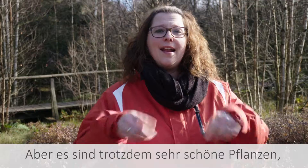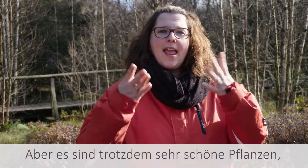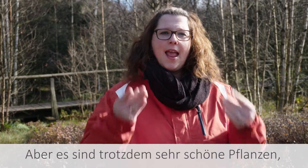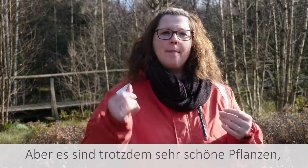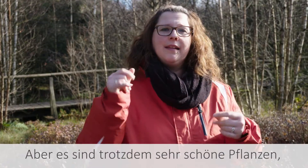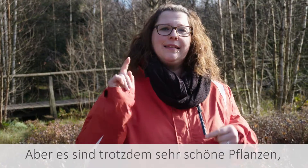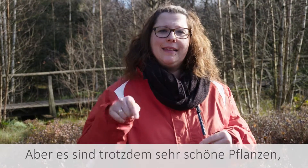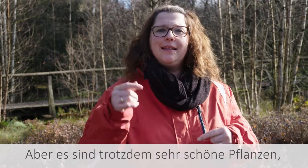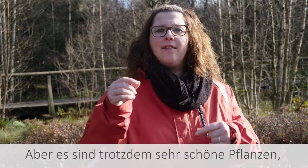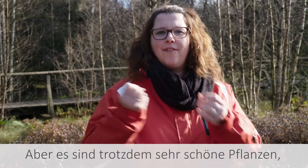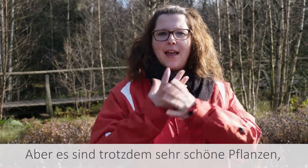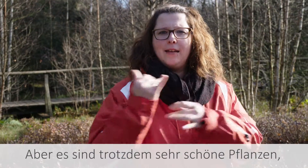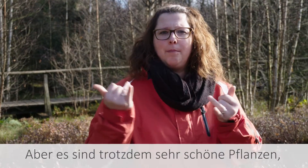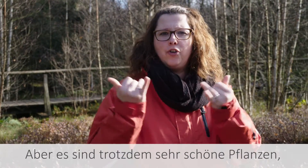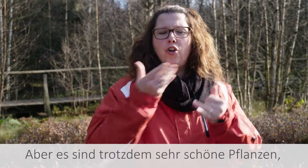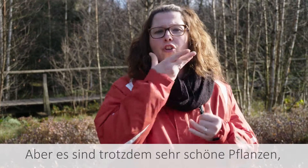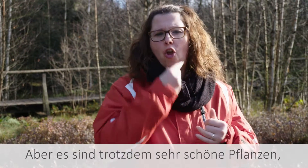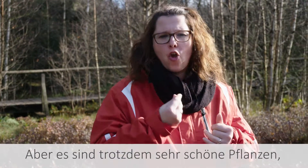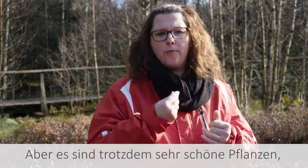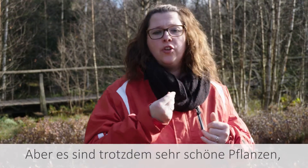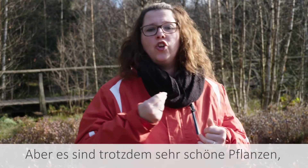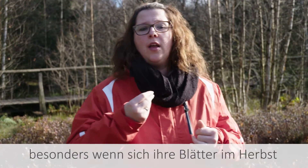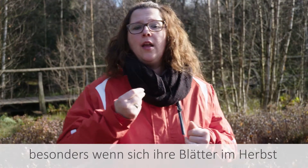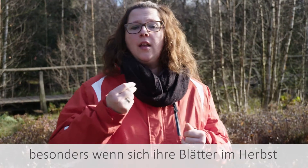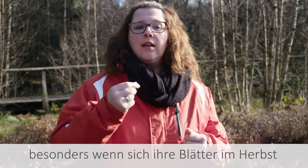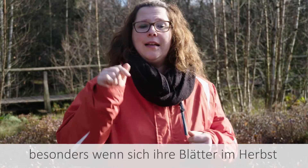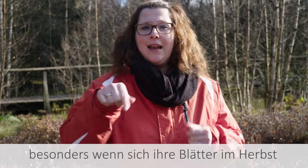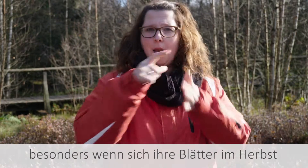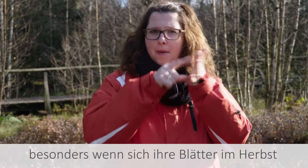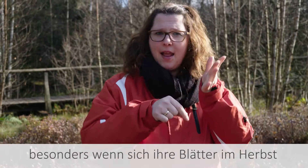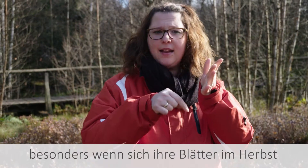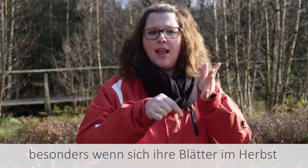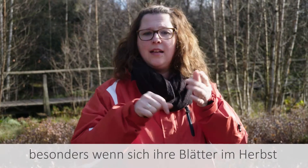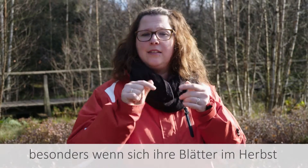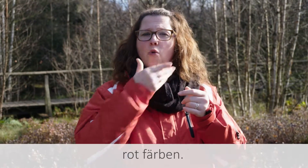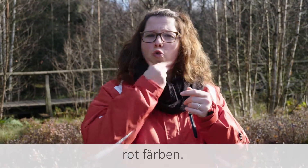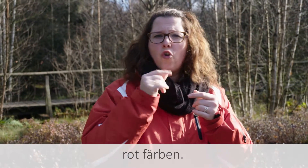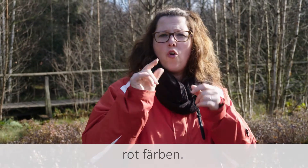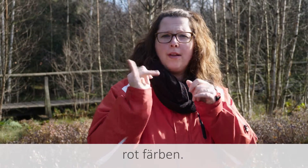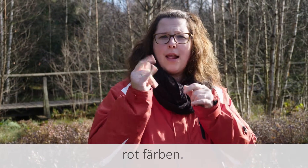Aber es sind trotzdem sehr schöne Pflanzen. Besonders, wenn sich ihre Blätter im Herbst rot färben.